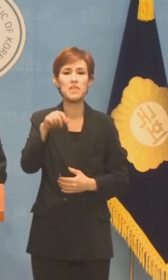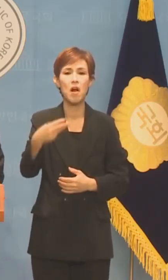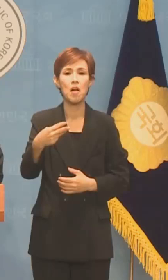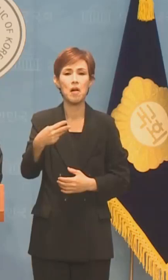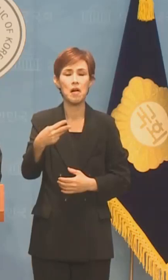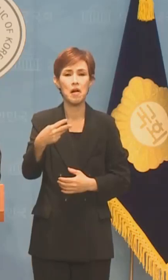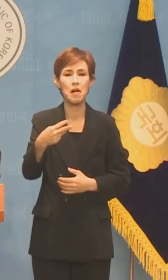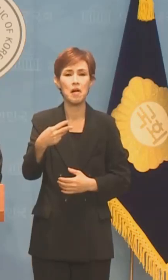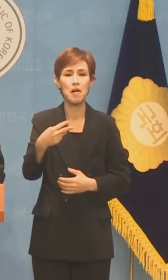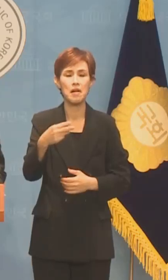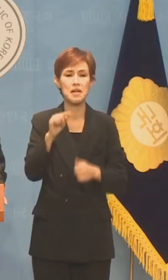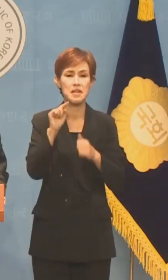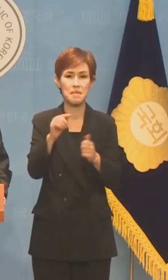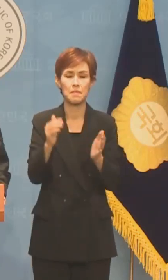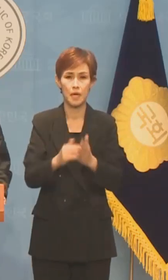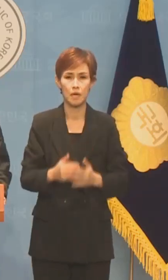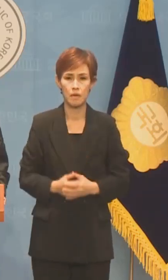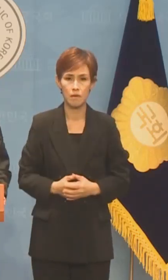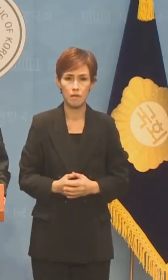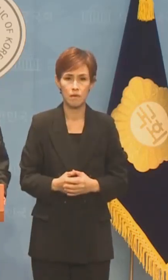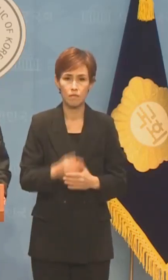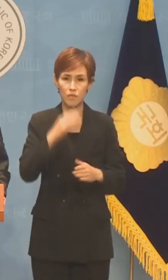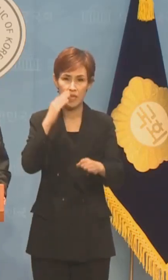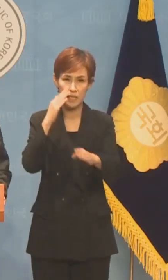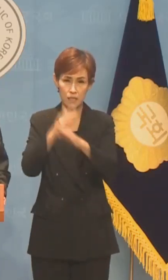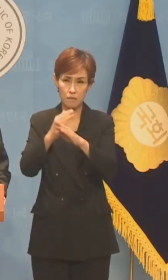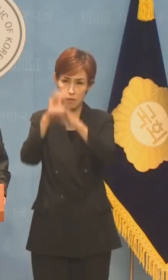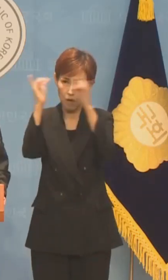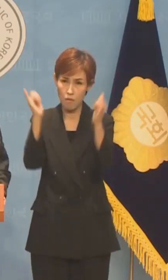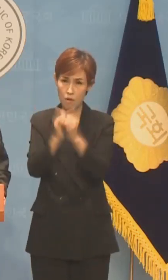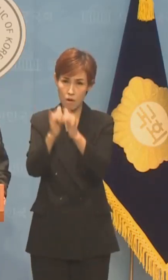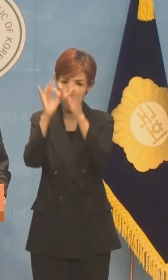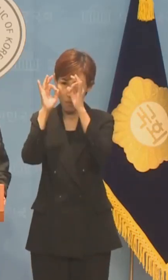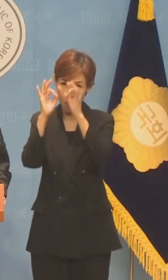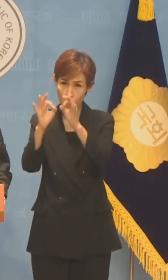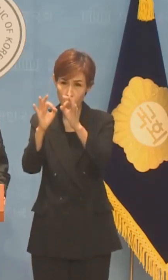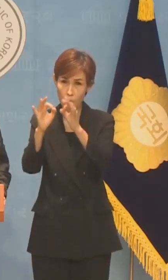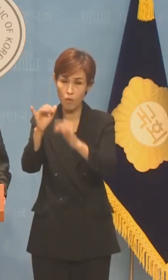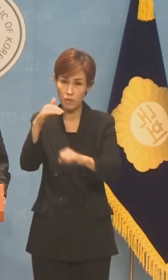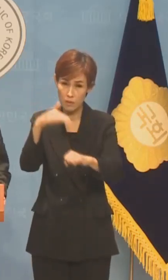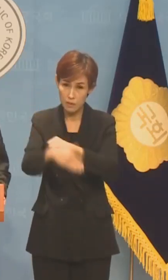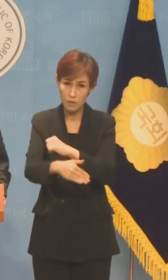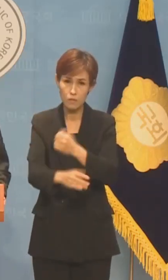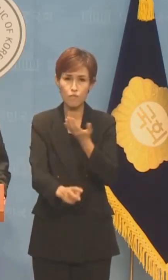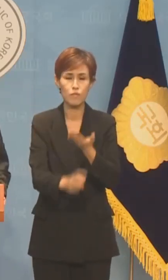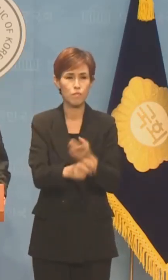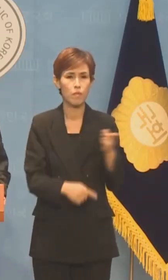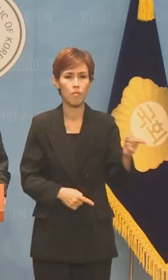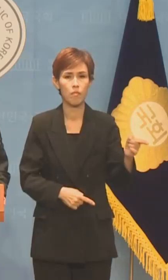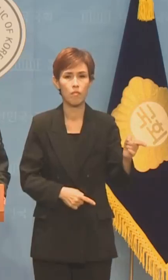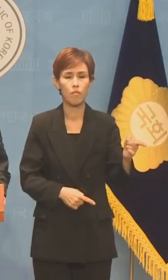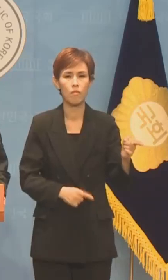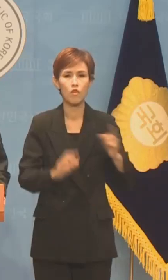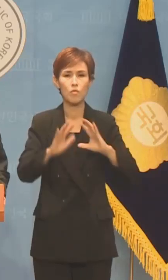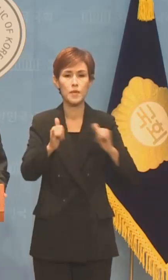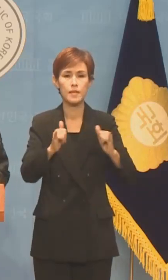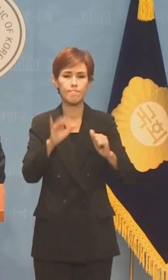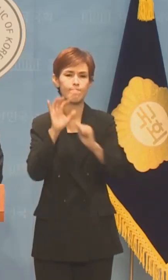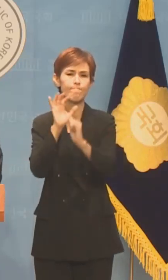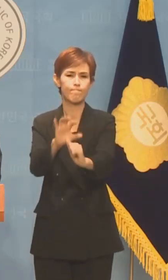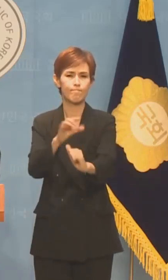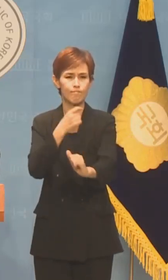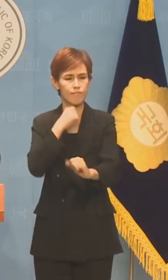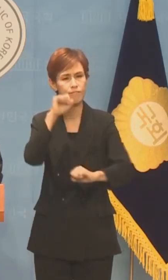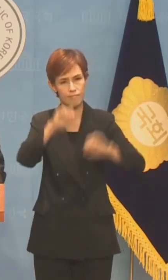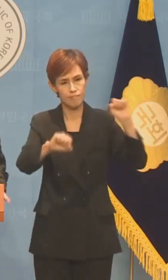대었습니다. 북한식 전체주의 사회에서나 볼 법한 방식으로 국민의 입을 틀어막겠다는